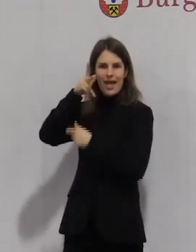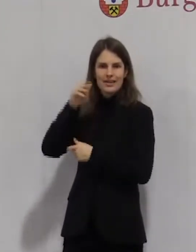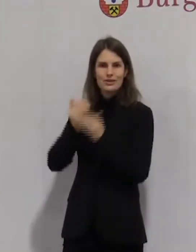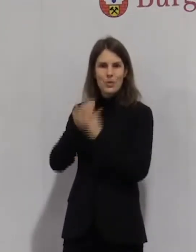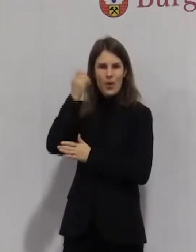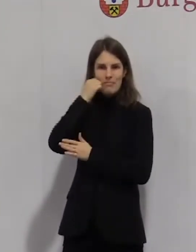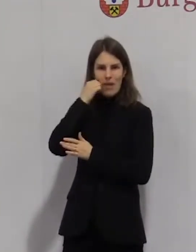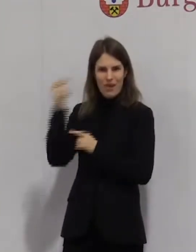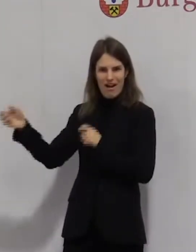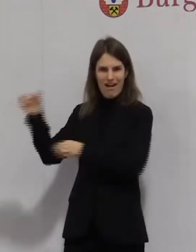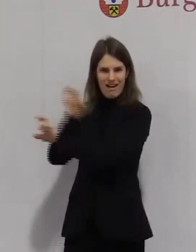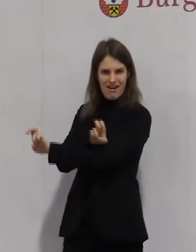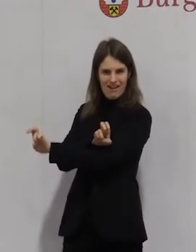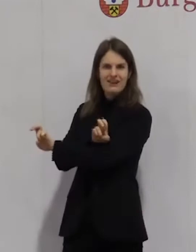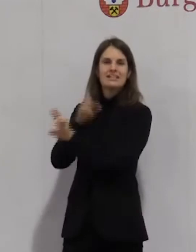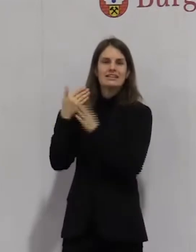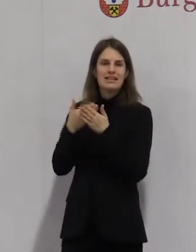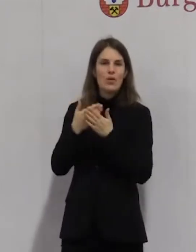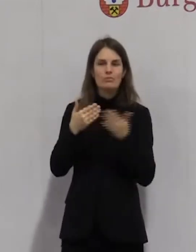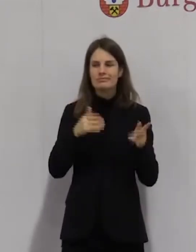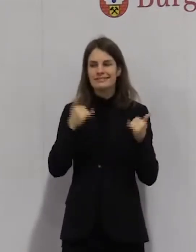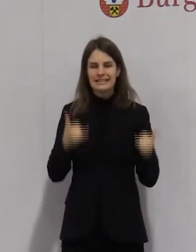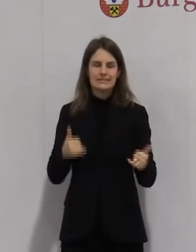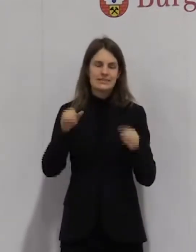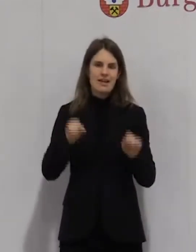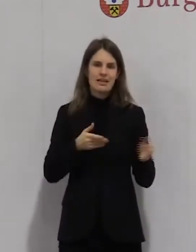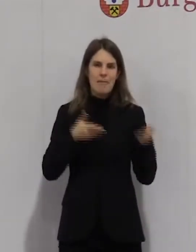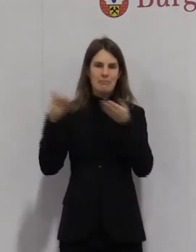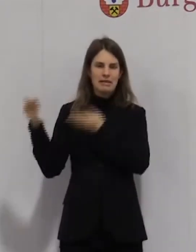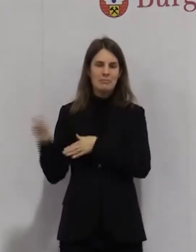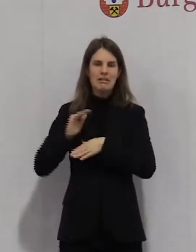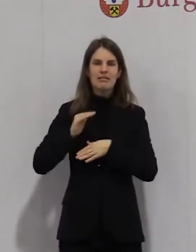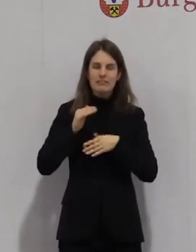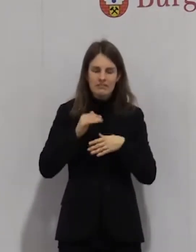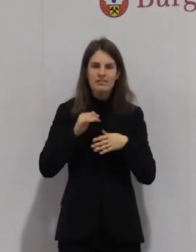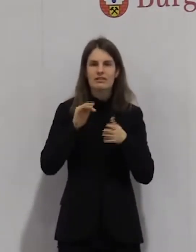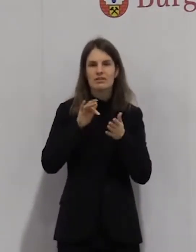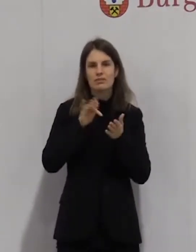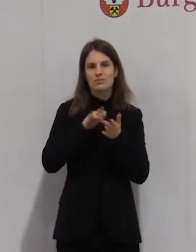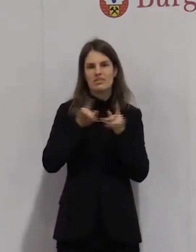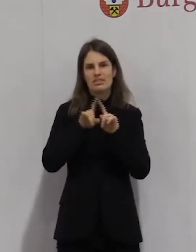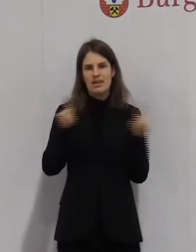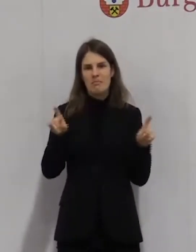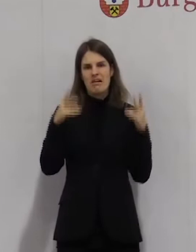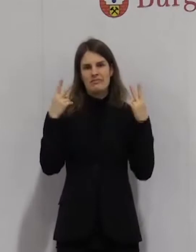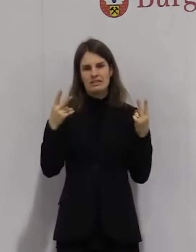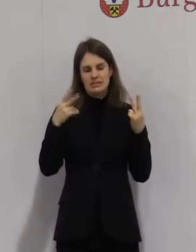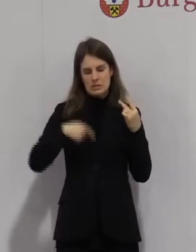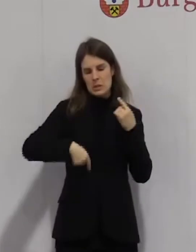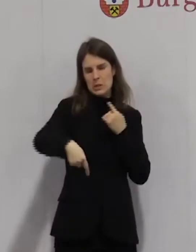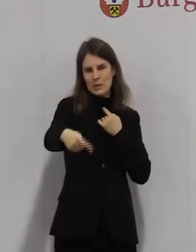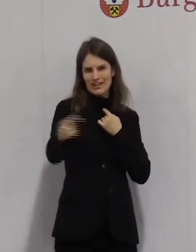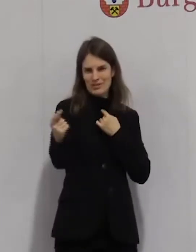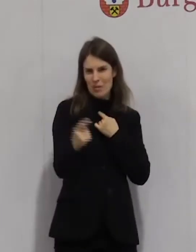das uns in den nächsten Tagen ja auch stark betreffen und vielleicht auch ja, beeinträchtigen